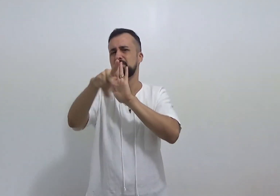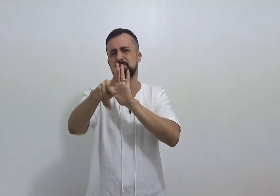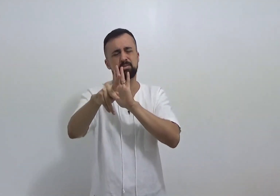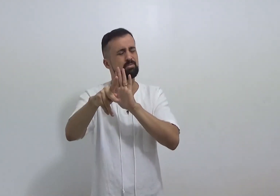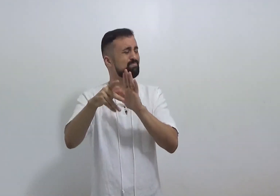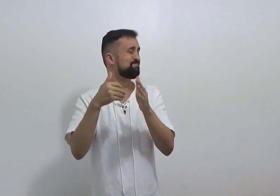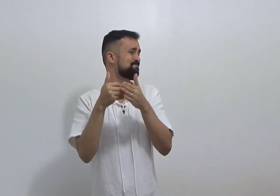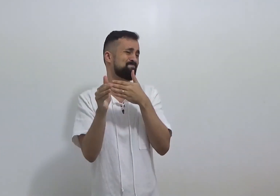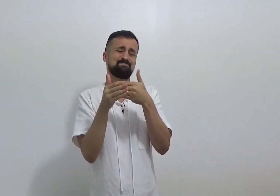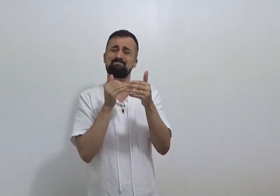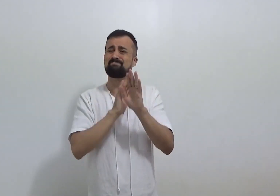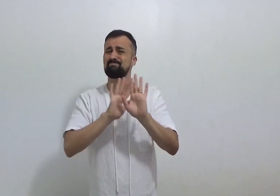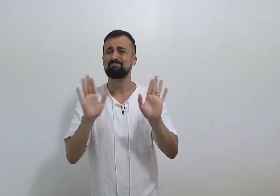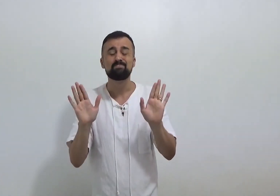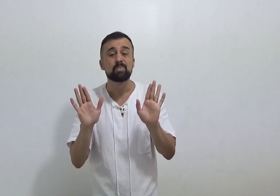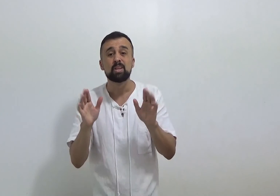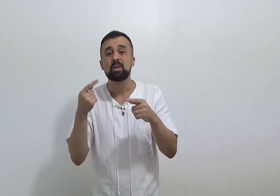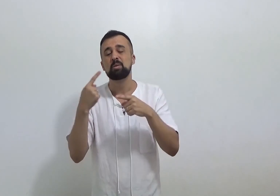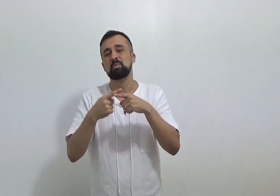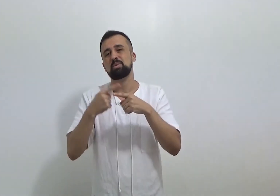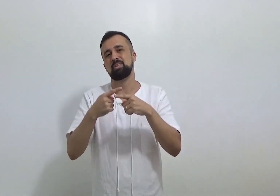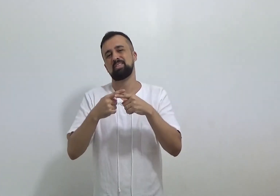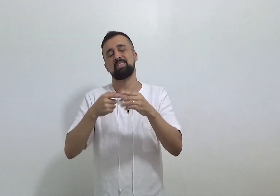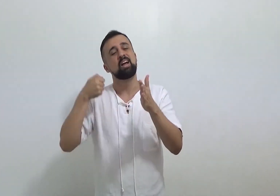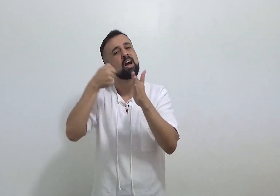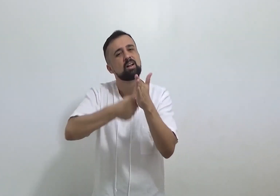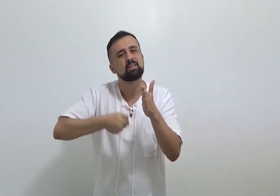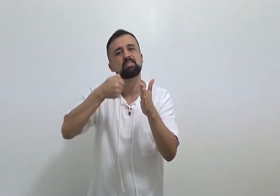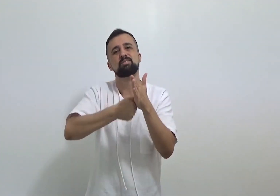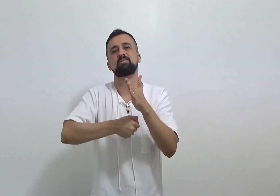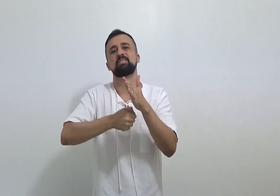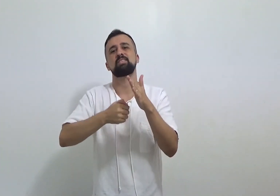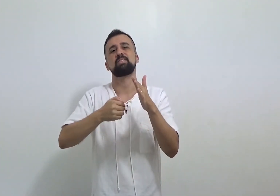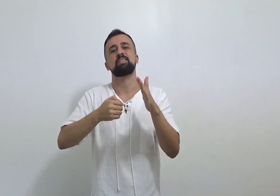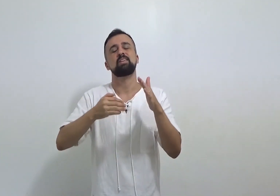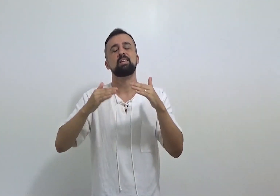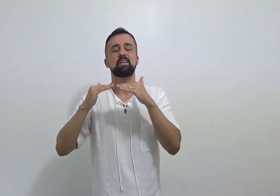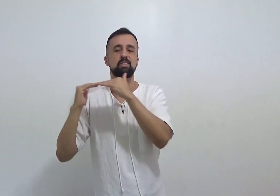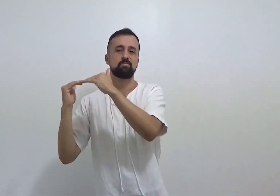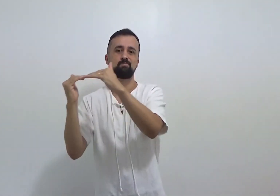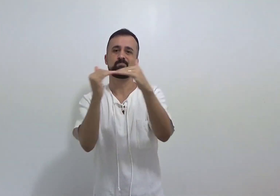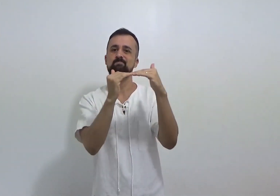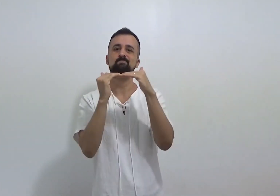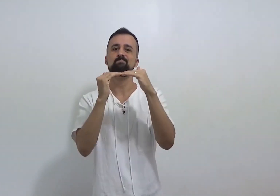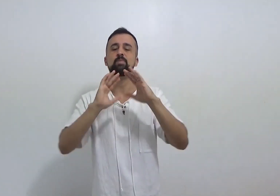a sua herança cultural. Essa luta é conjunta.